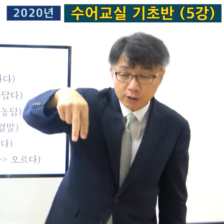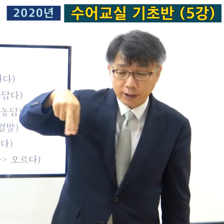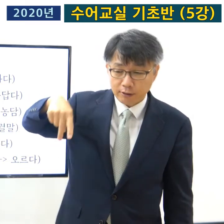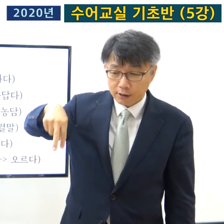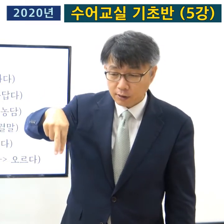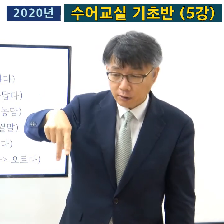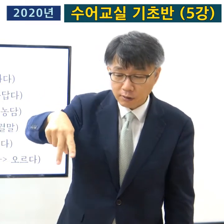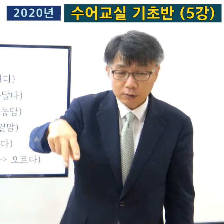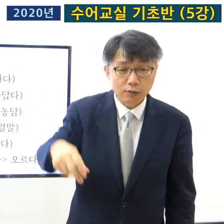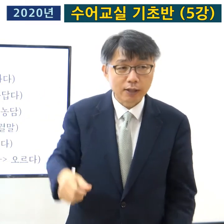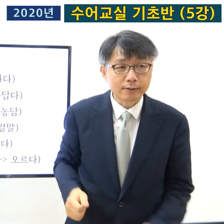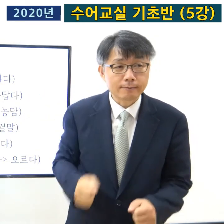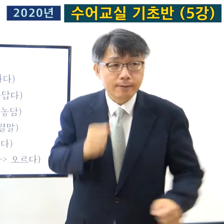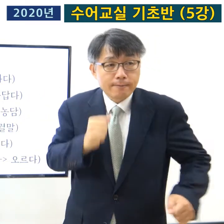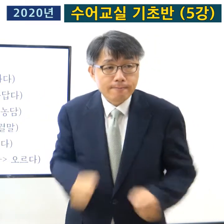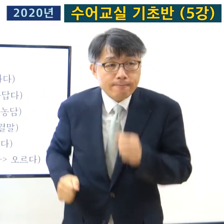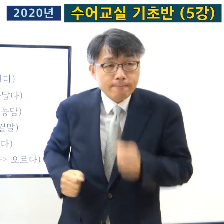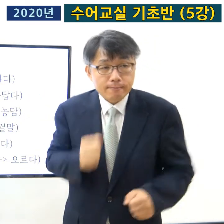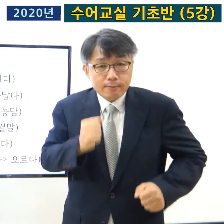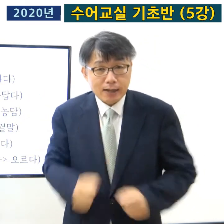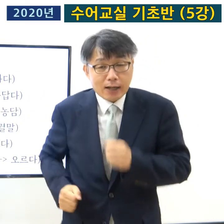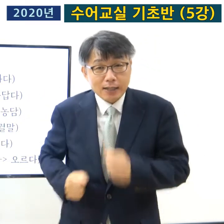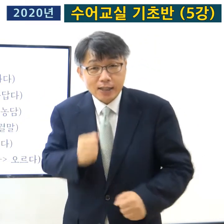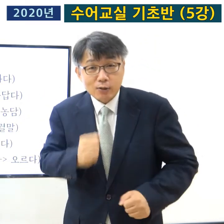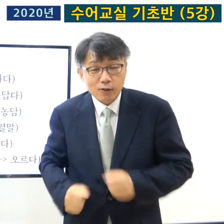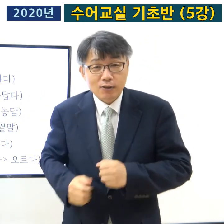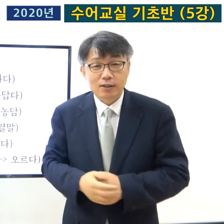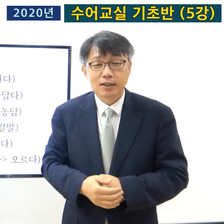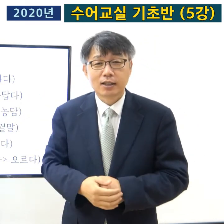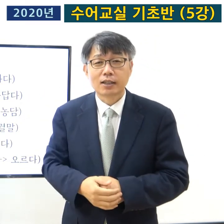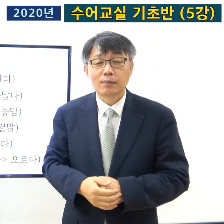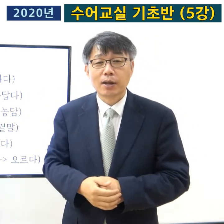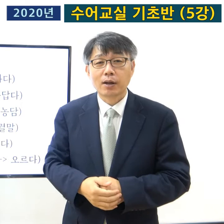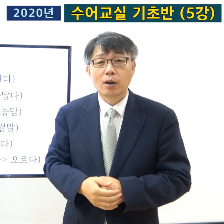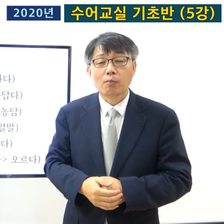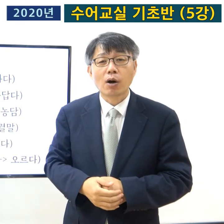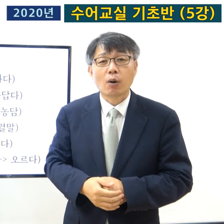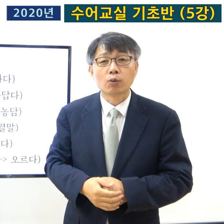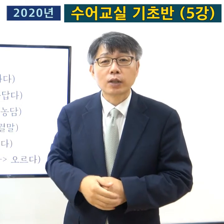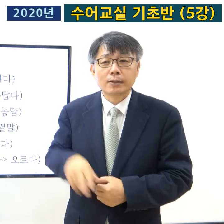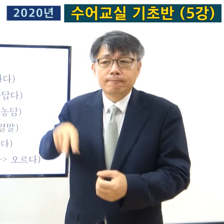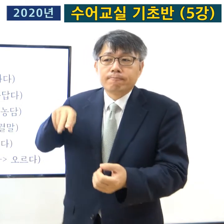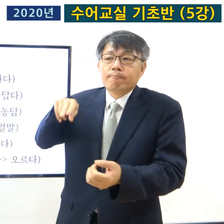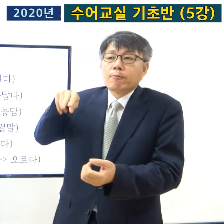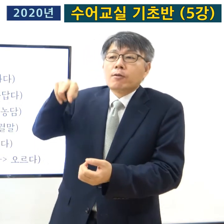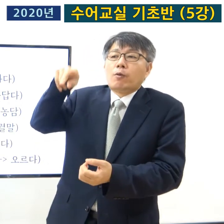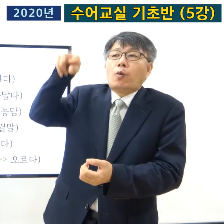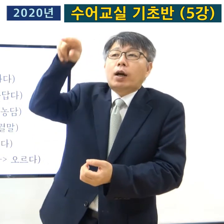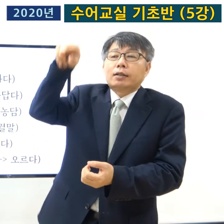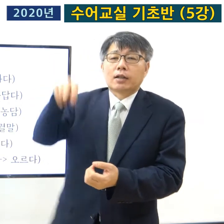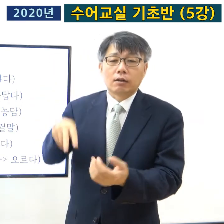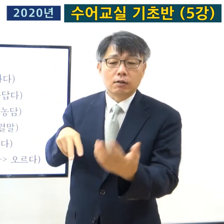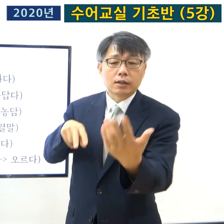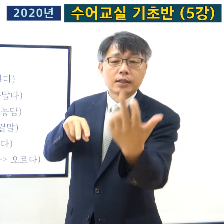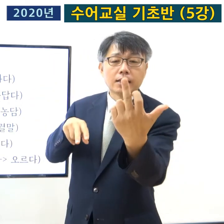거예요. 걷는 거. 뛰다는, 아시겠죠? 그 다음에 뭔가 오르다는 올라가는 거예요. 근데 이게